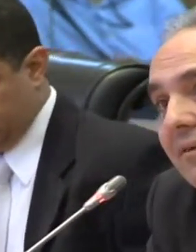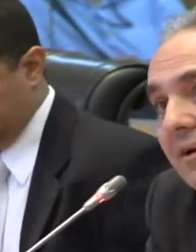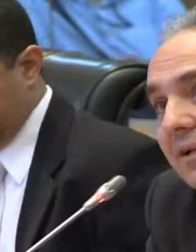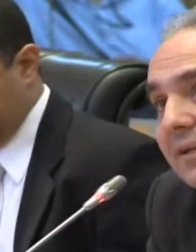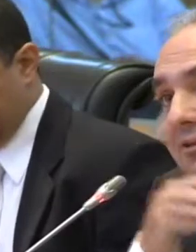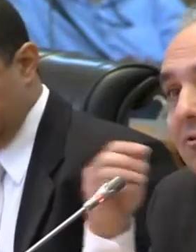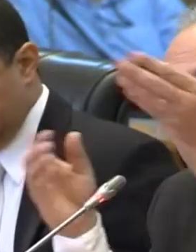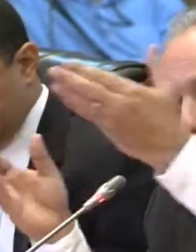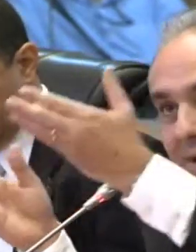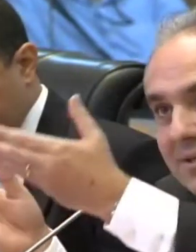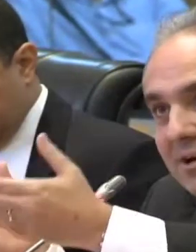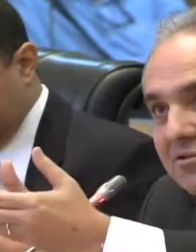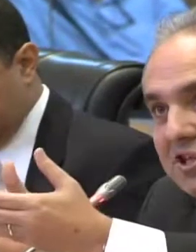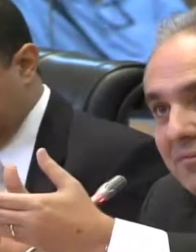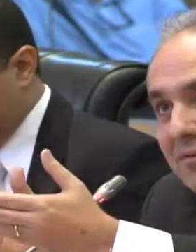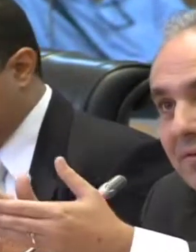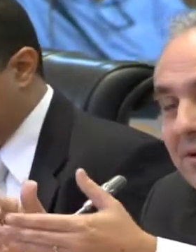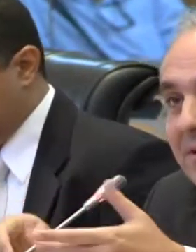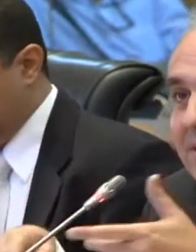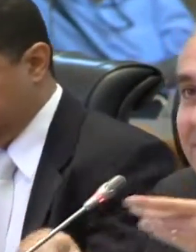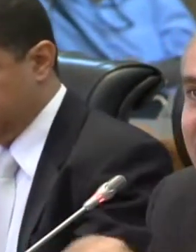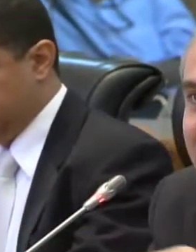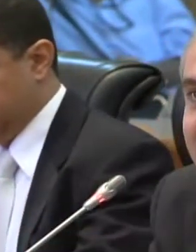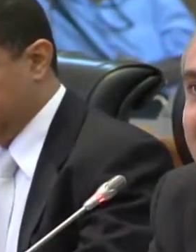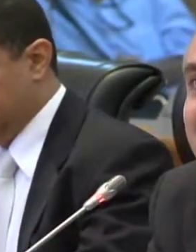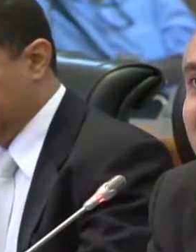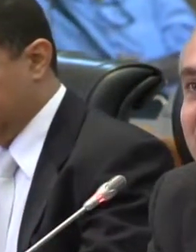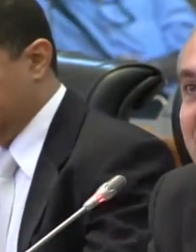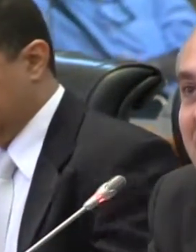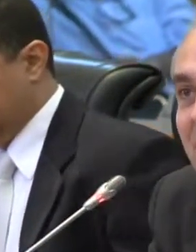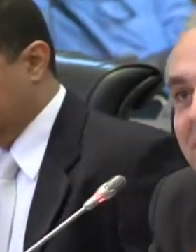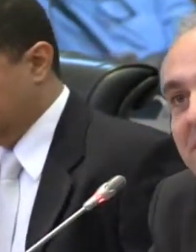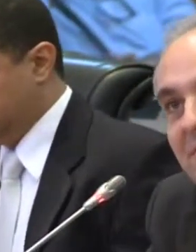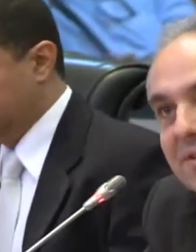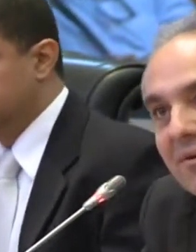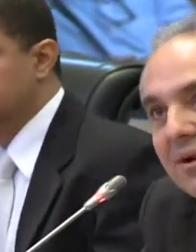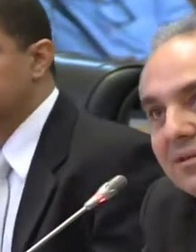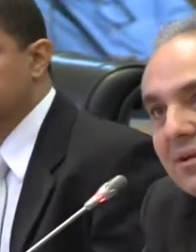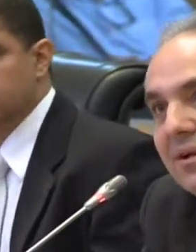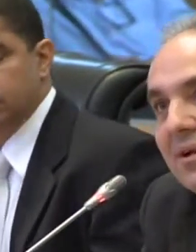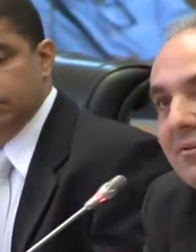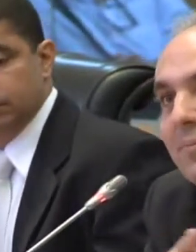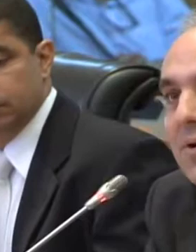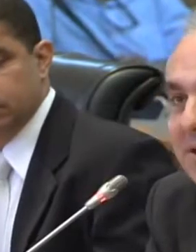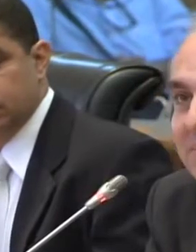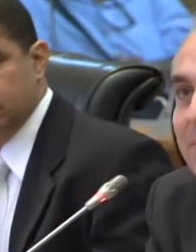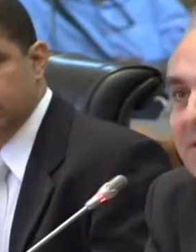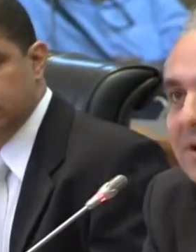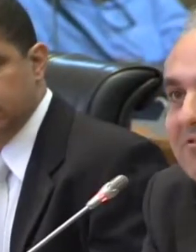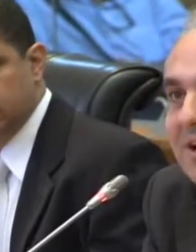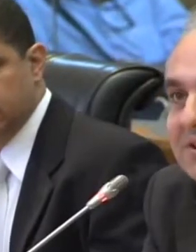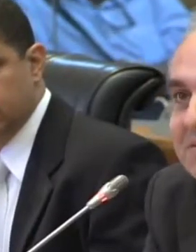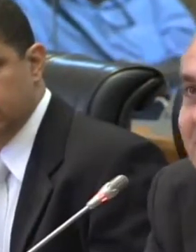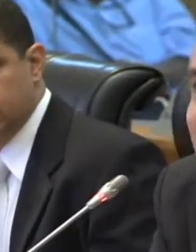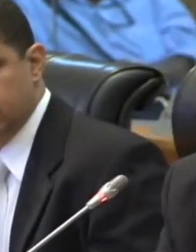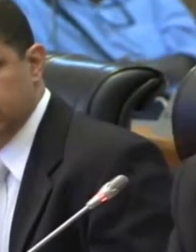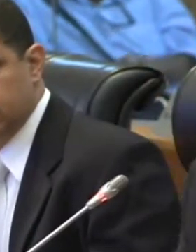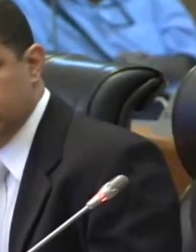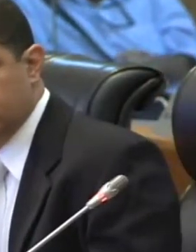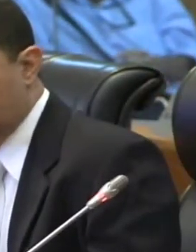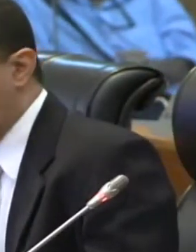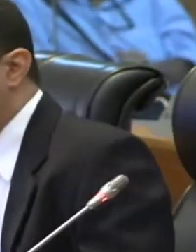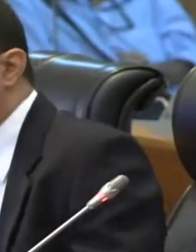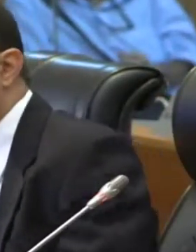questão, tanto do Poder Executivo e, necessariamente, por via de consequência, do Poder Legislativo